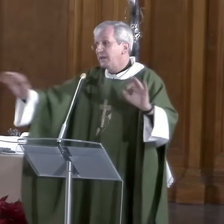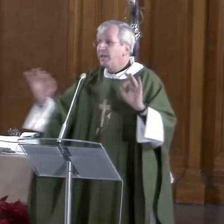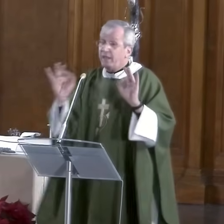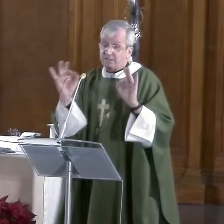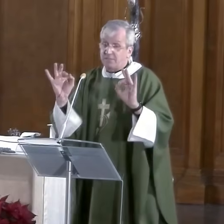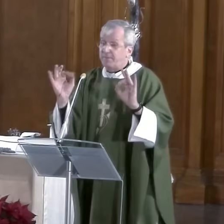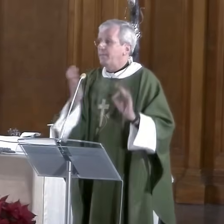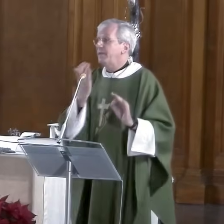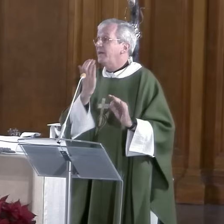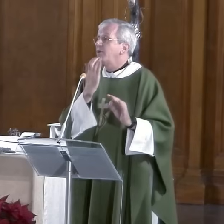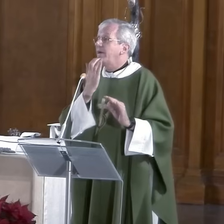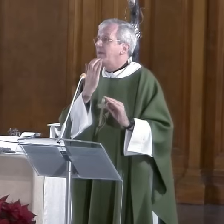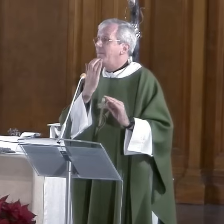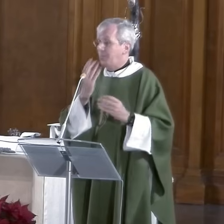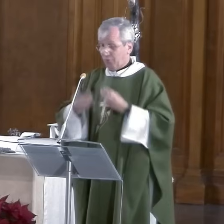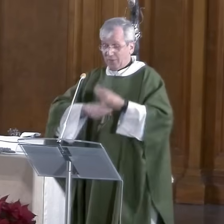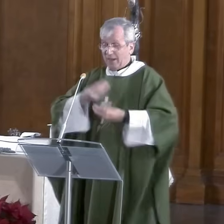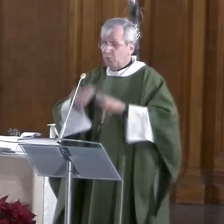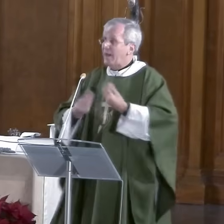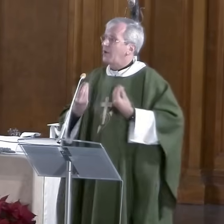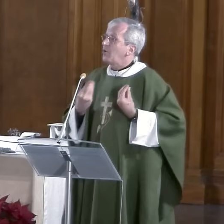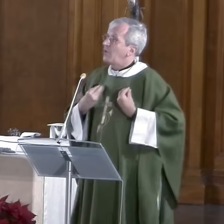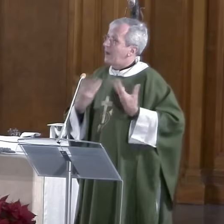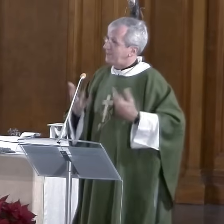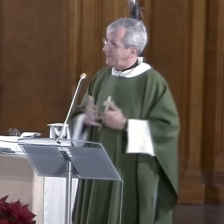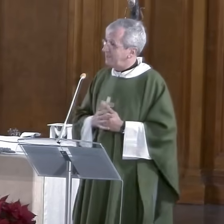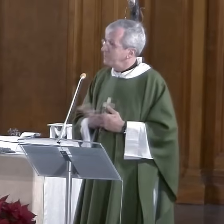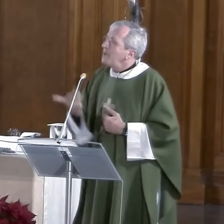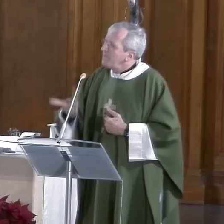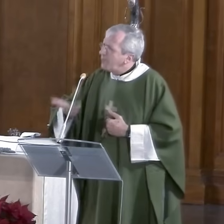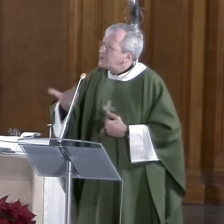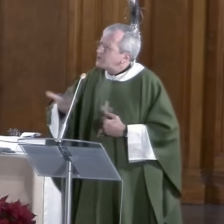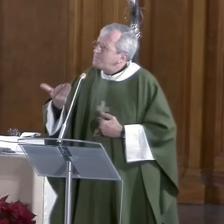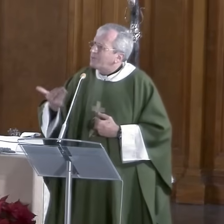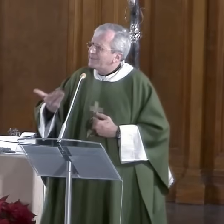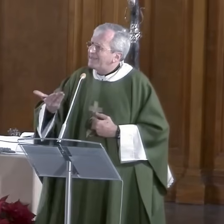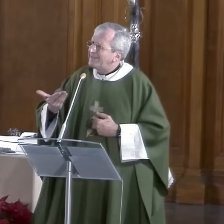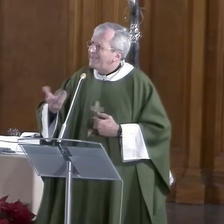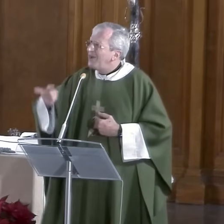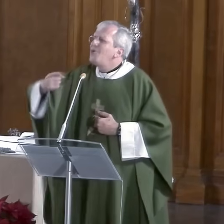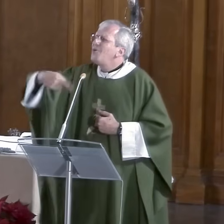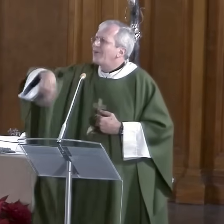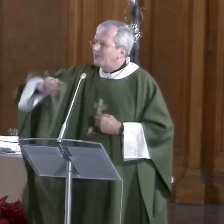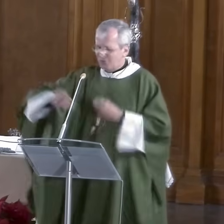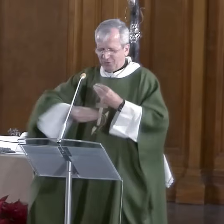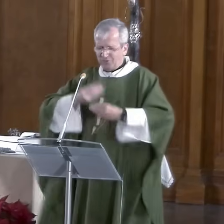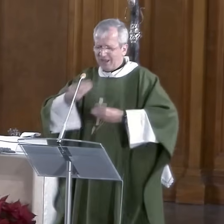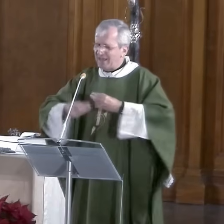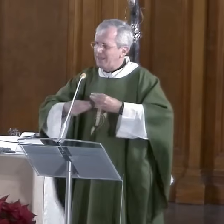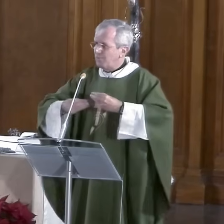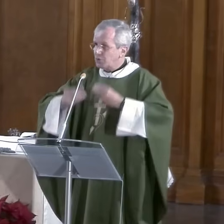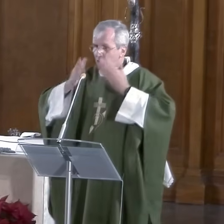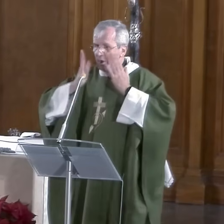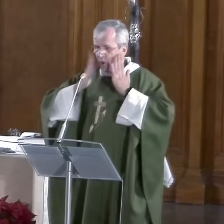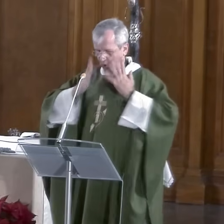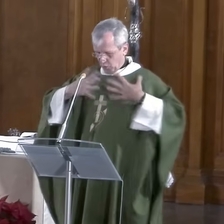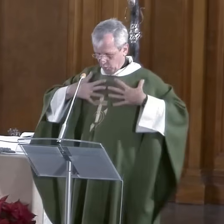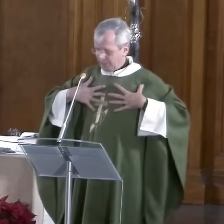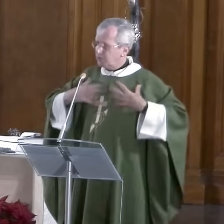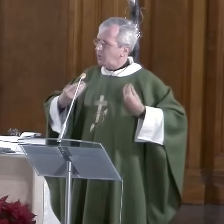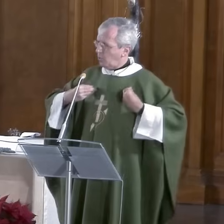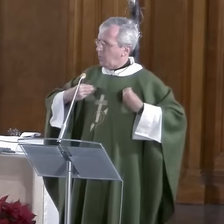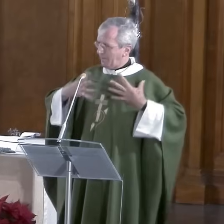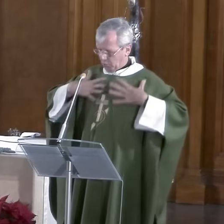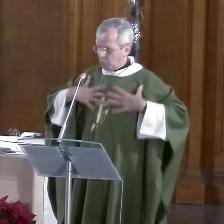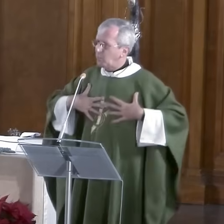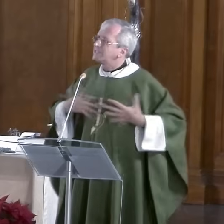demás es especialmente con el ejemplo, con actuar, con la vida. Por eso es importante lo que nosotros hacemos con